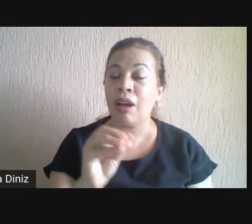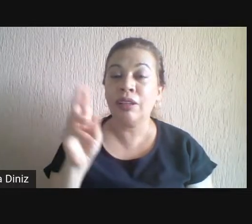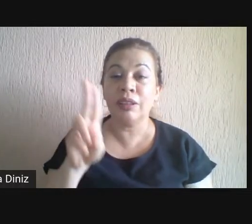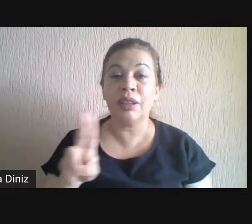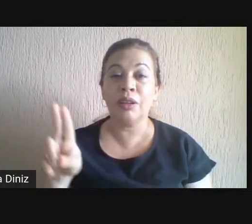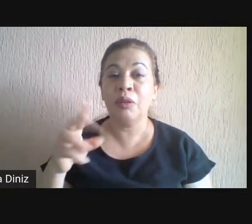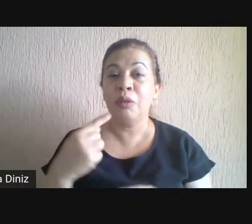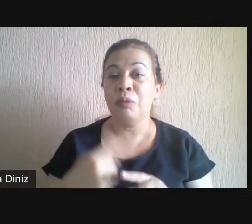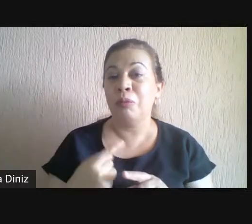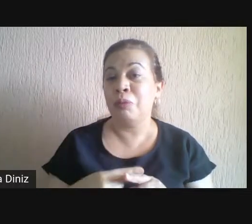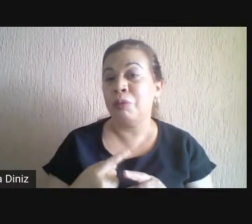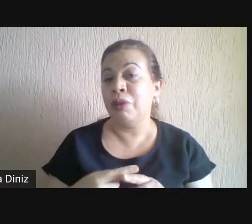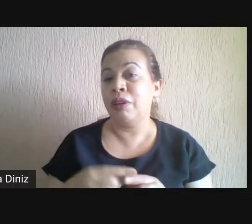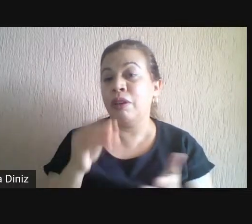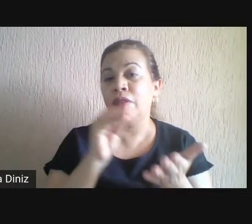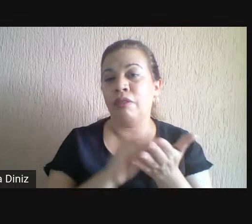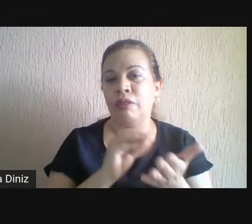autonomia,